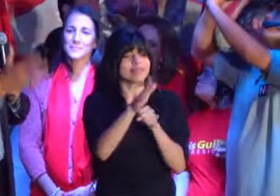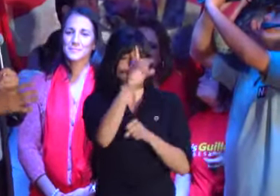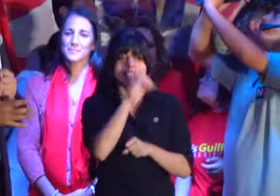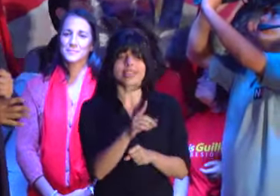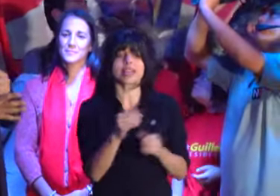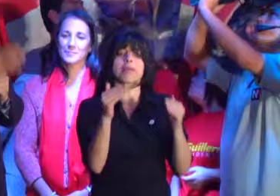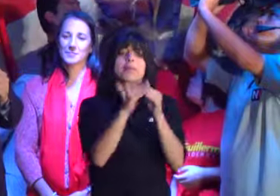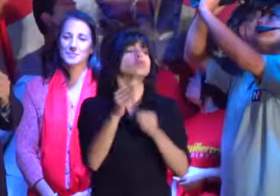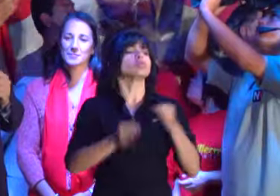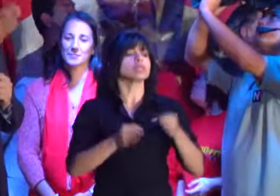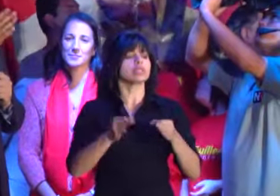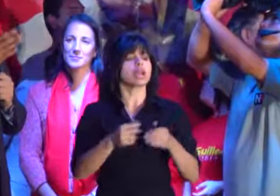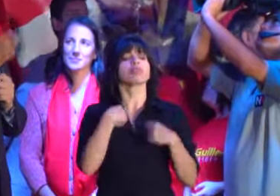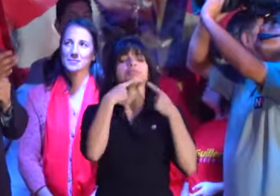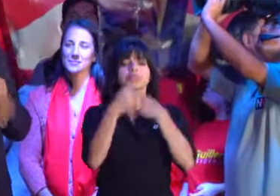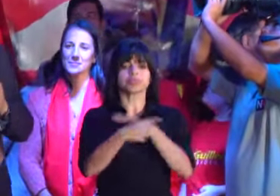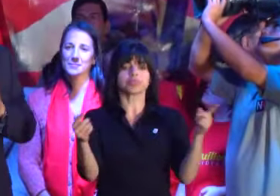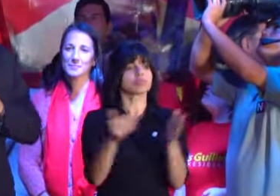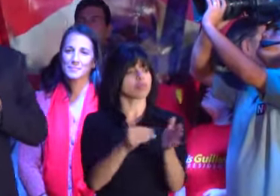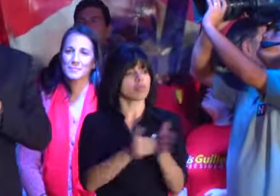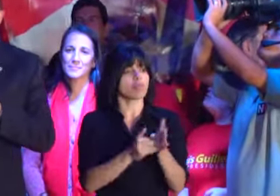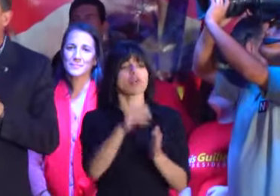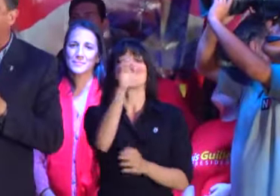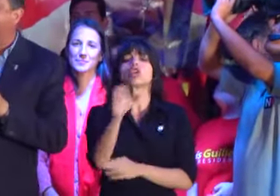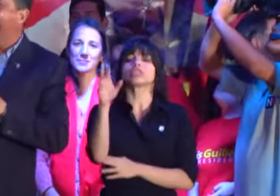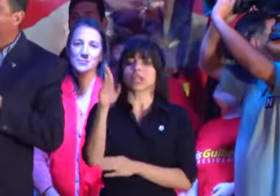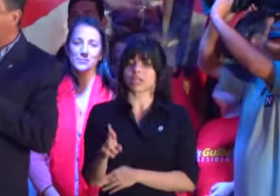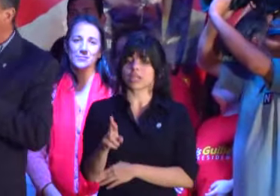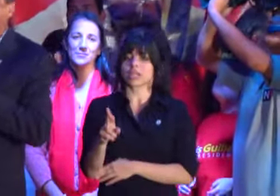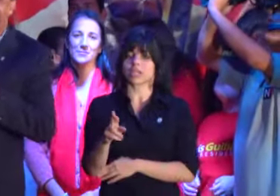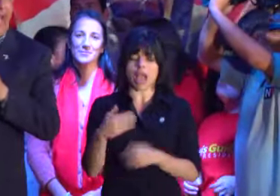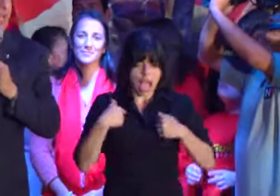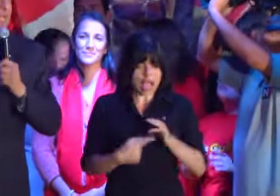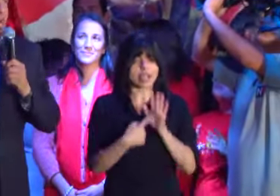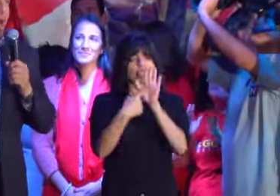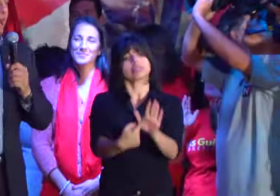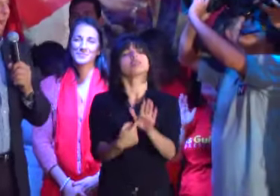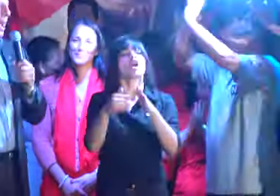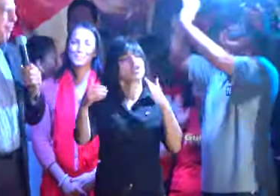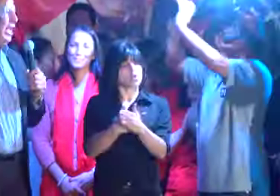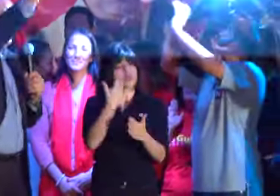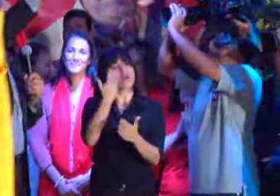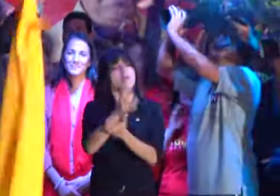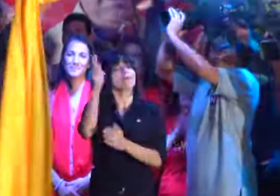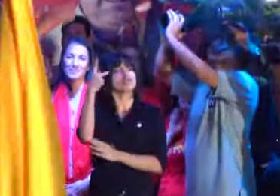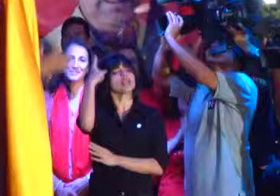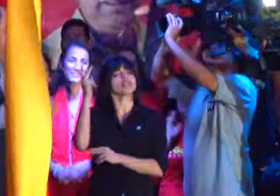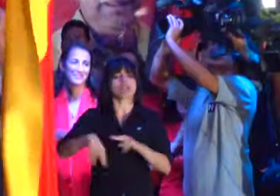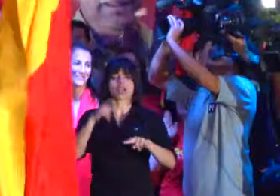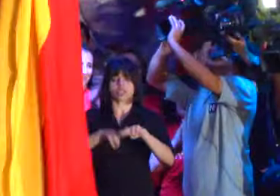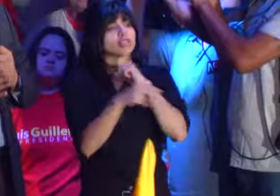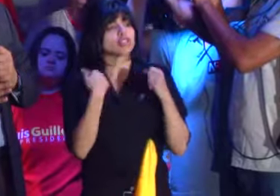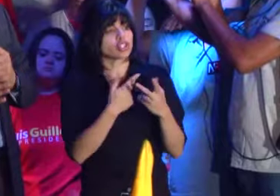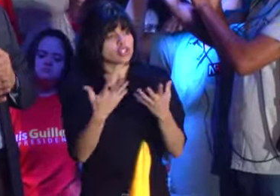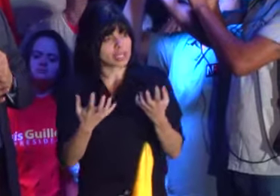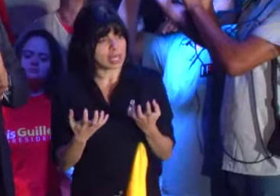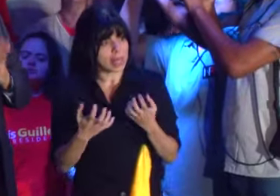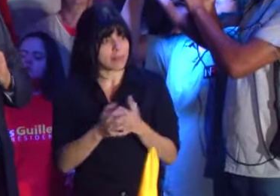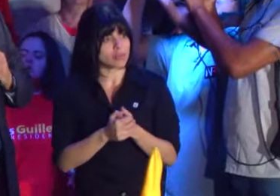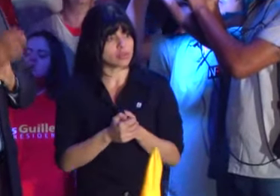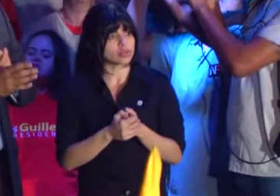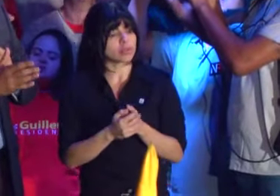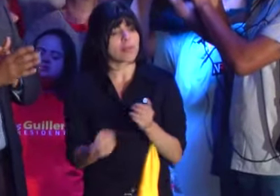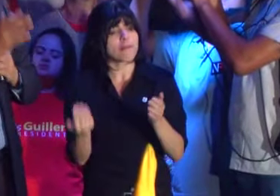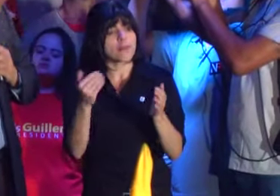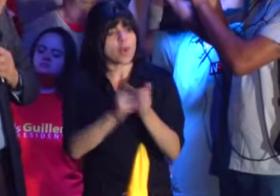y de justicia, decimos una vez más, Costa Rica, aquí está la nueva política nacional.